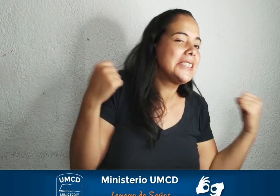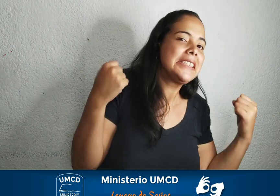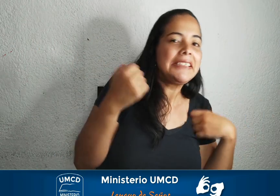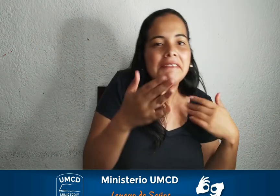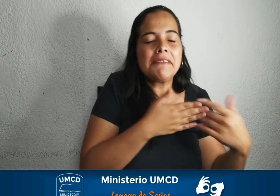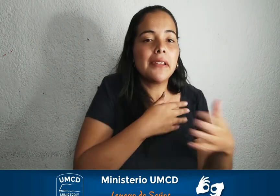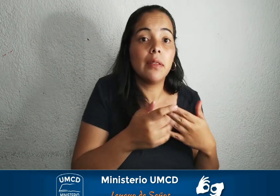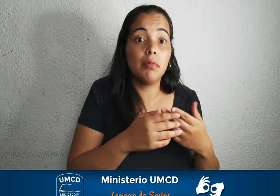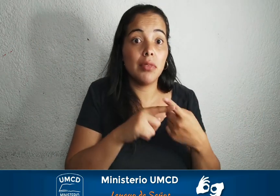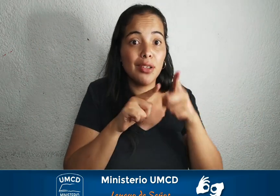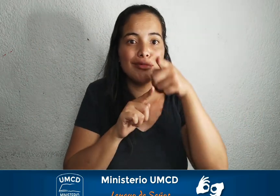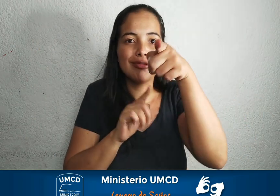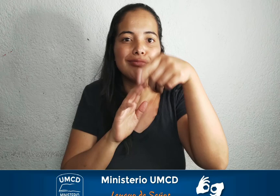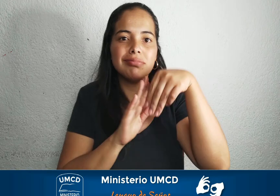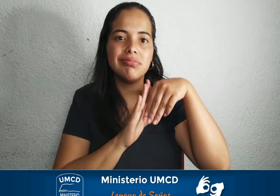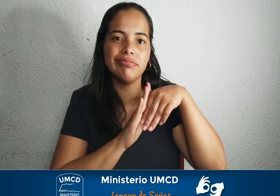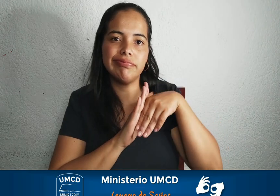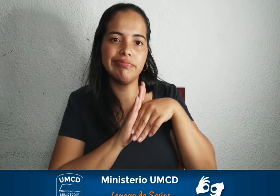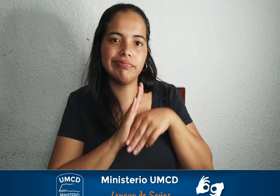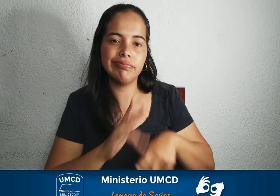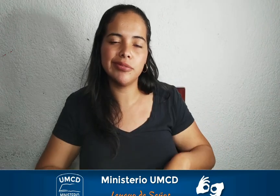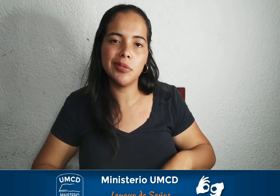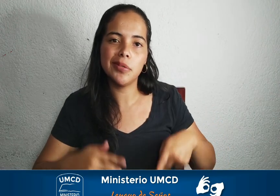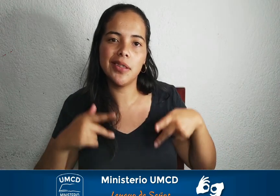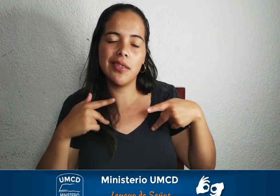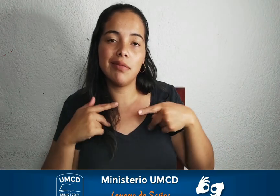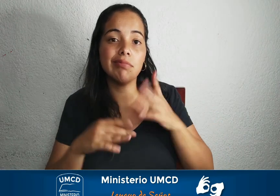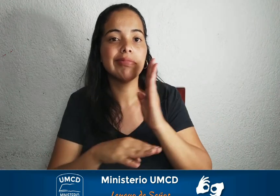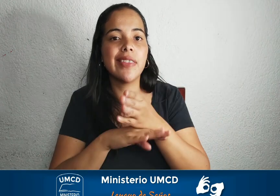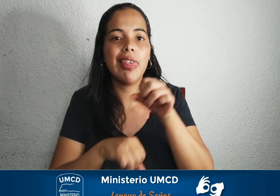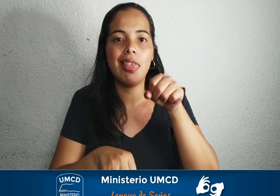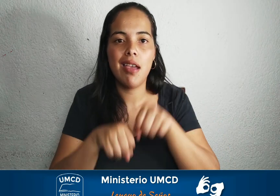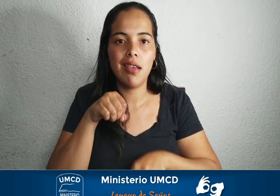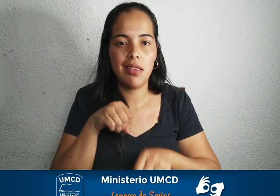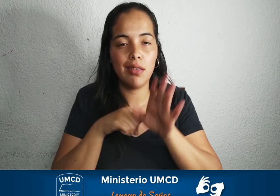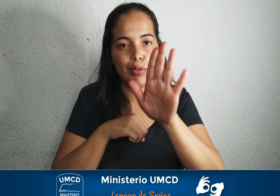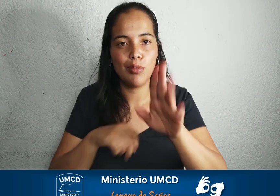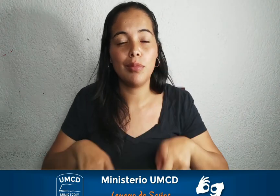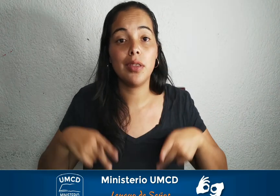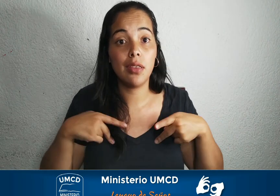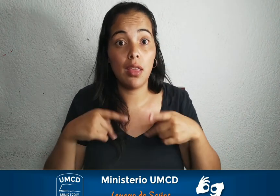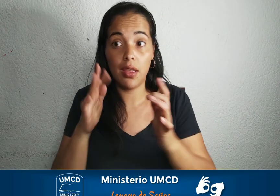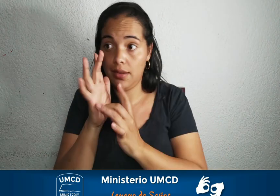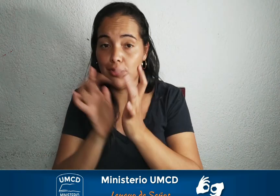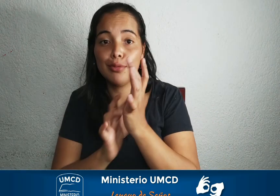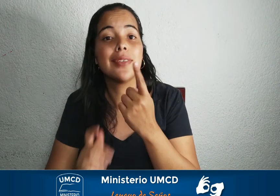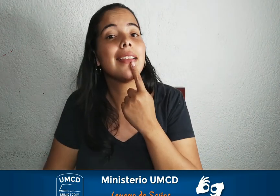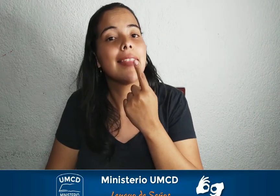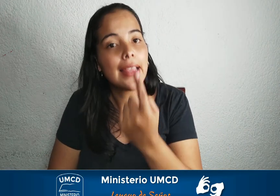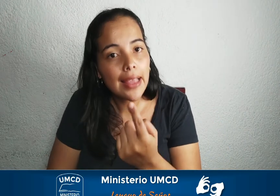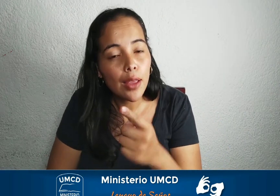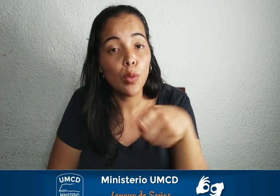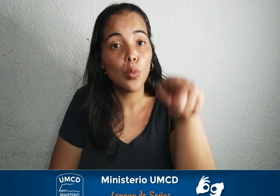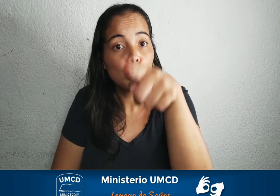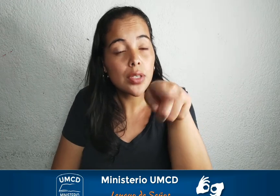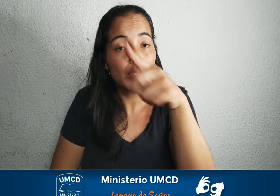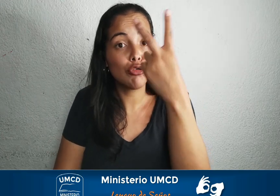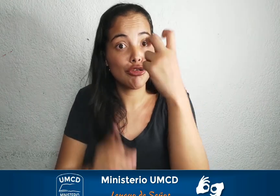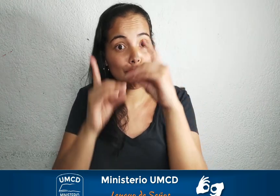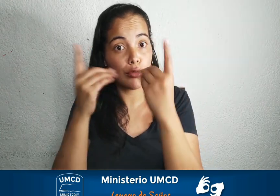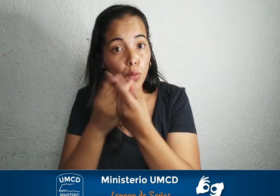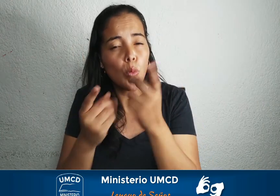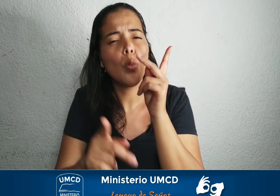estamos permitiendo de que esa influencia nos haga mucho daño. Jesús les dice a sus discípulos,